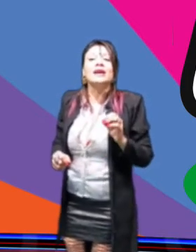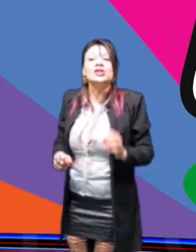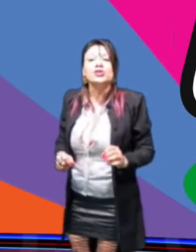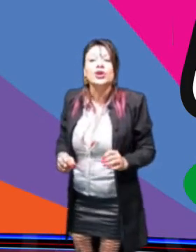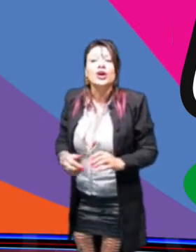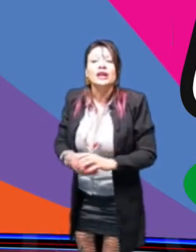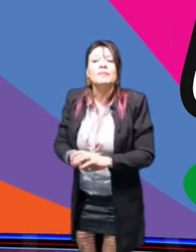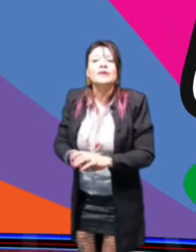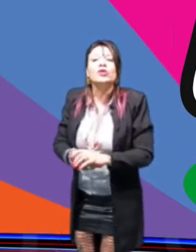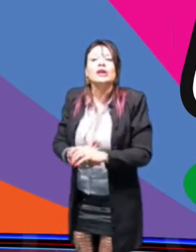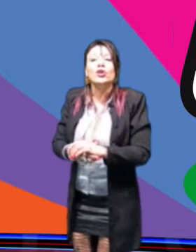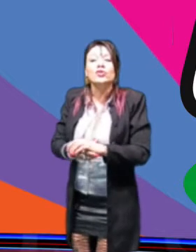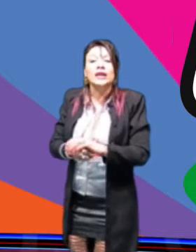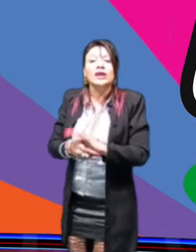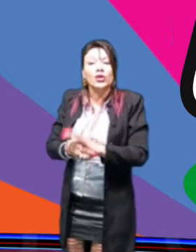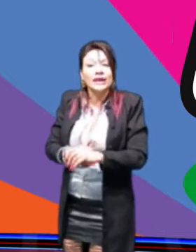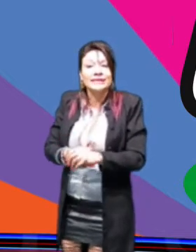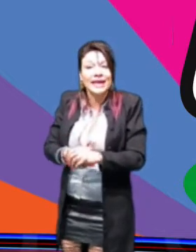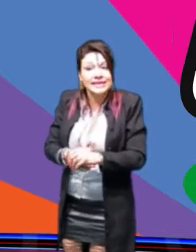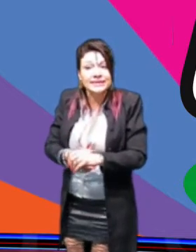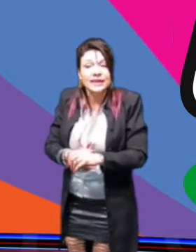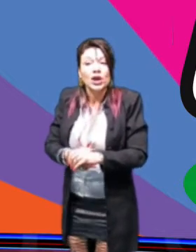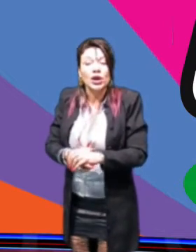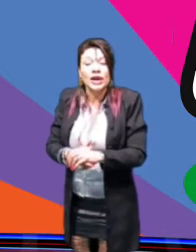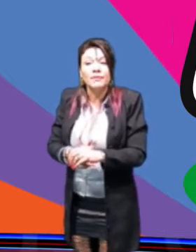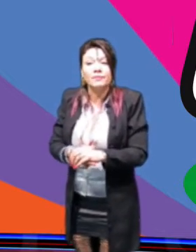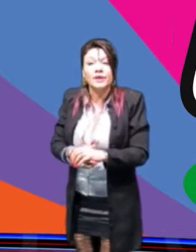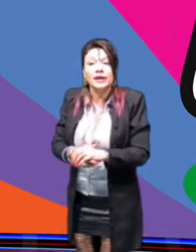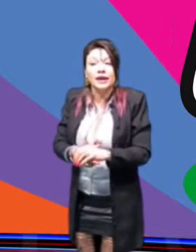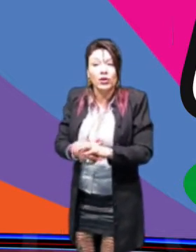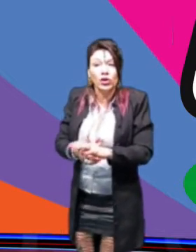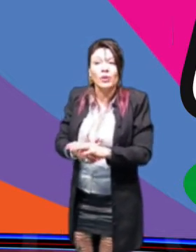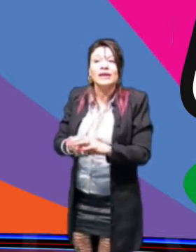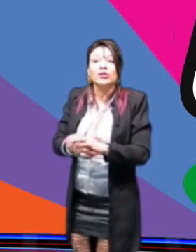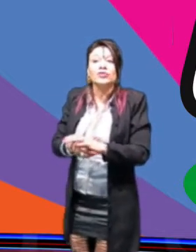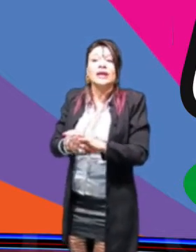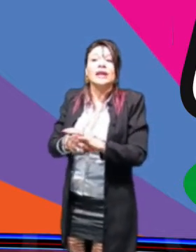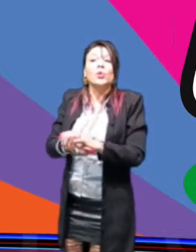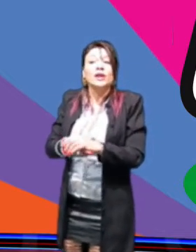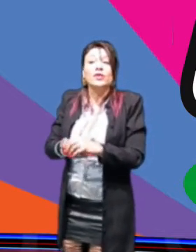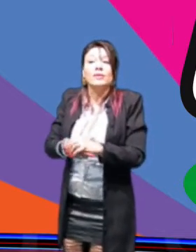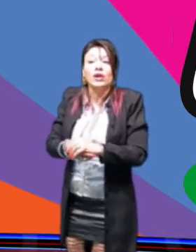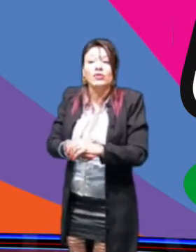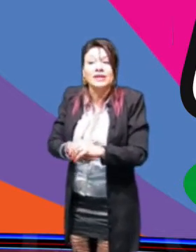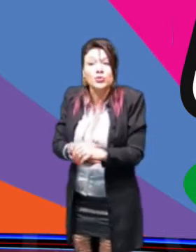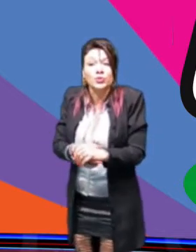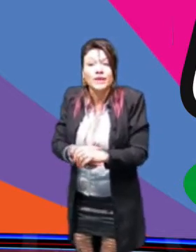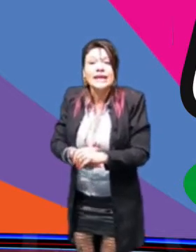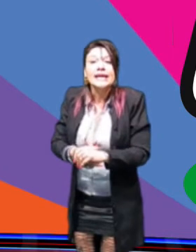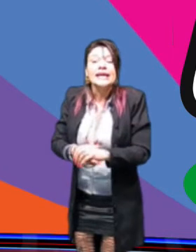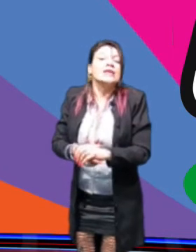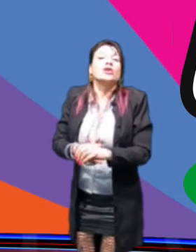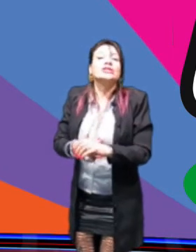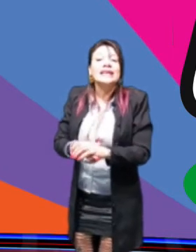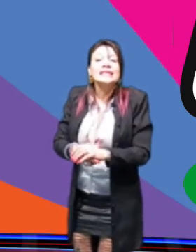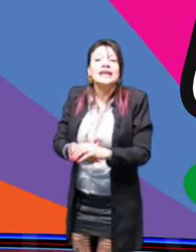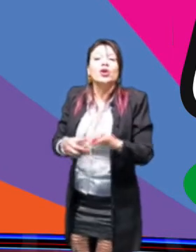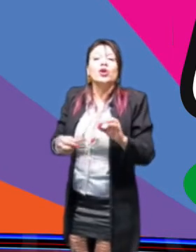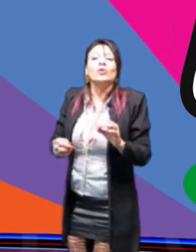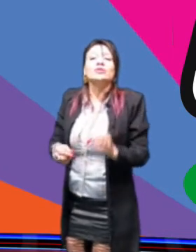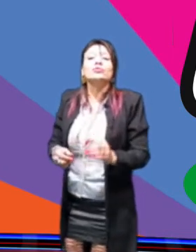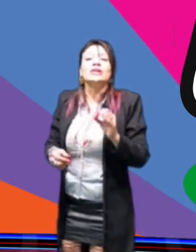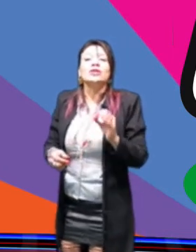hecho respecto de Jorge Sánchez Córdoba, que entonces era el dueño del Banco Finansur. Dijo, Sánchez